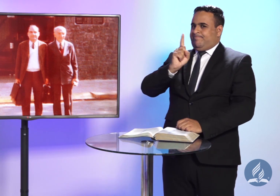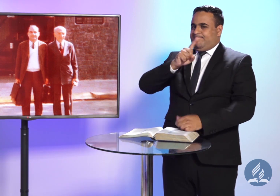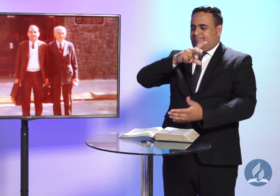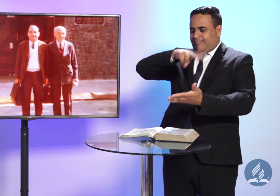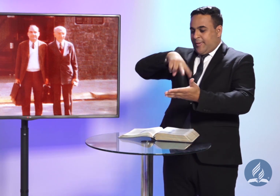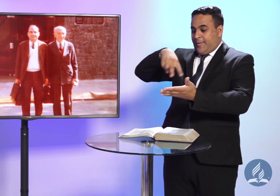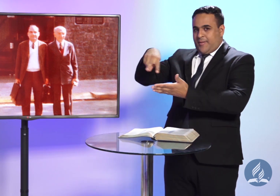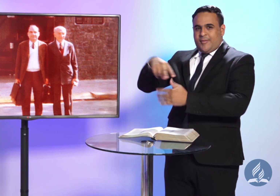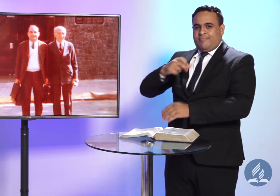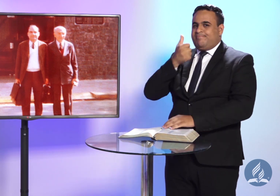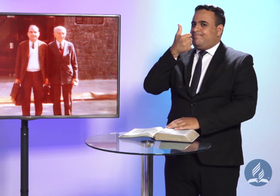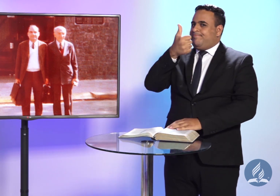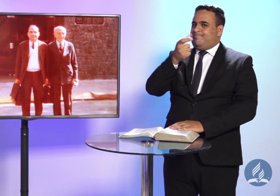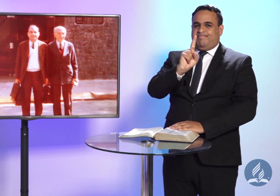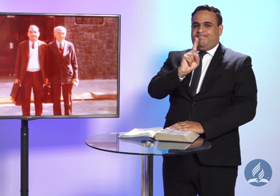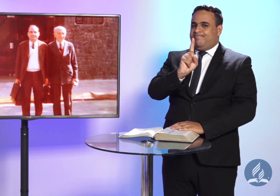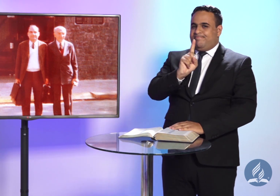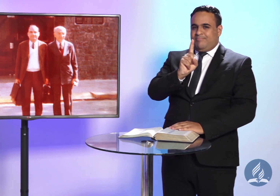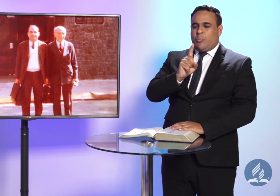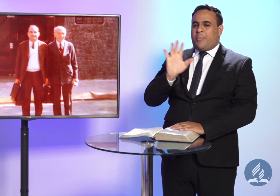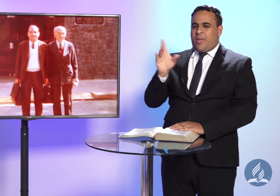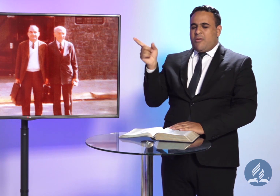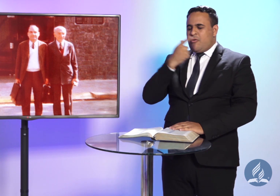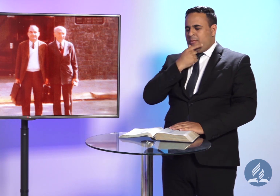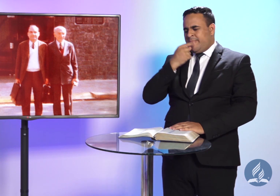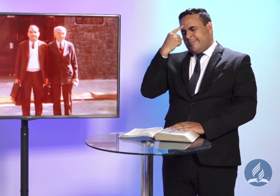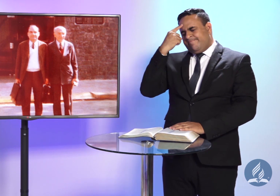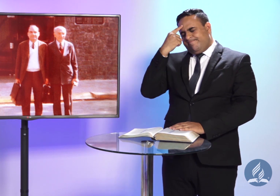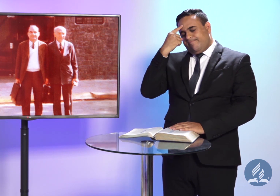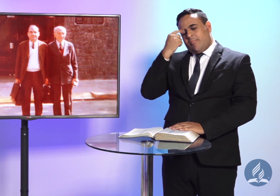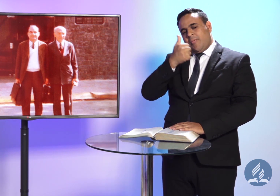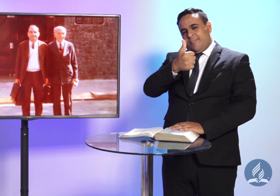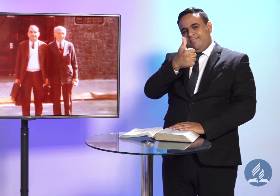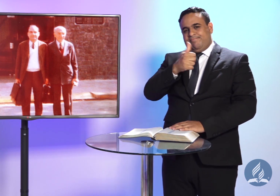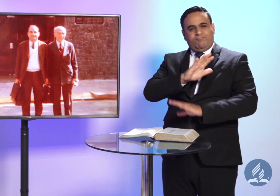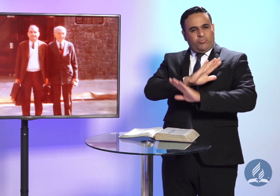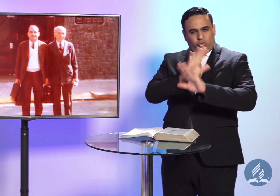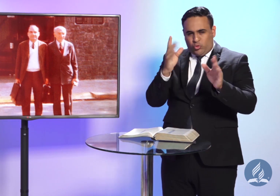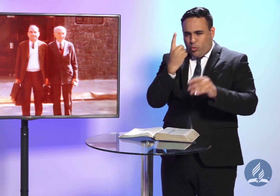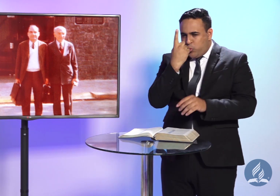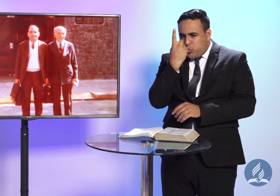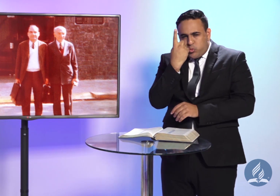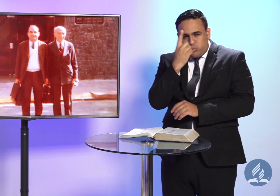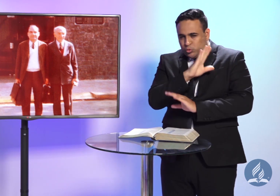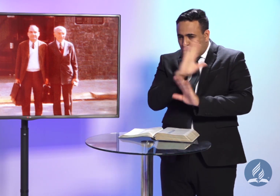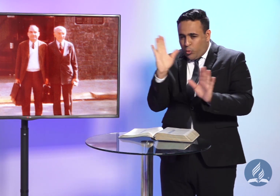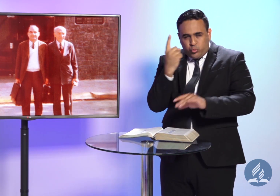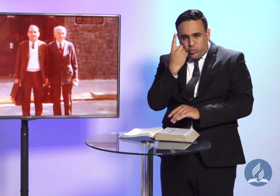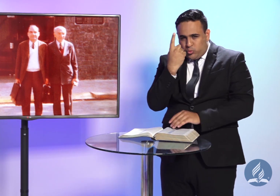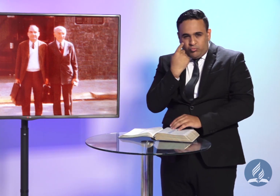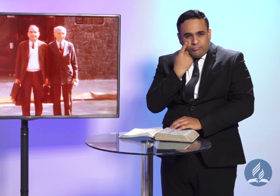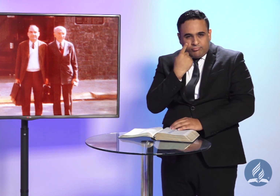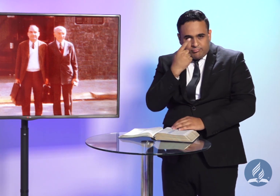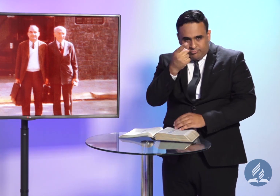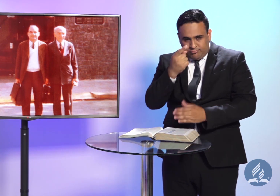não sabe o português, eu sei que você não entende a escrita, mas eu vou